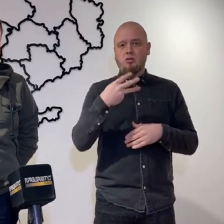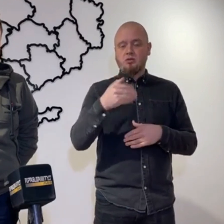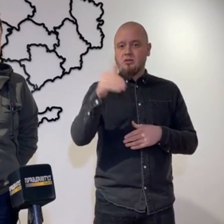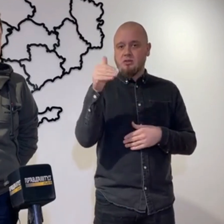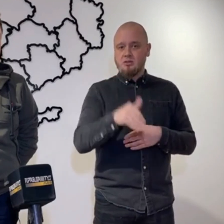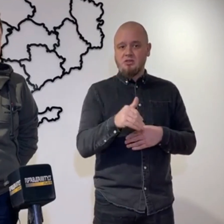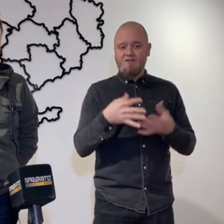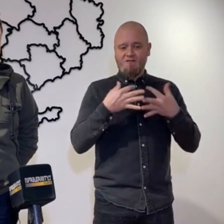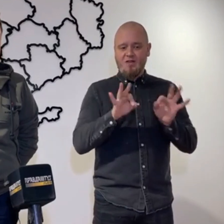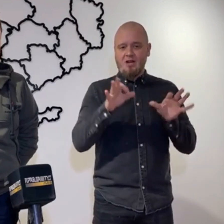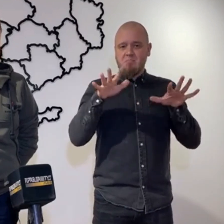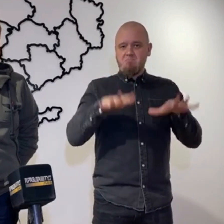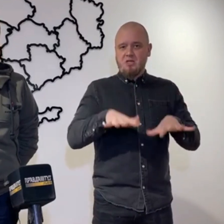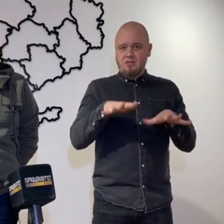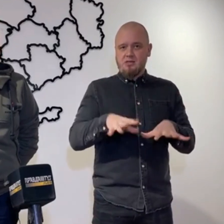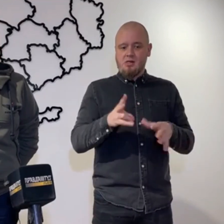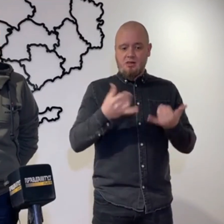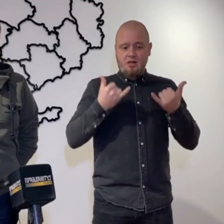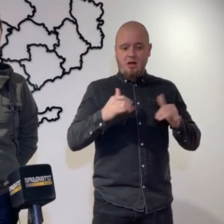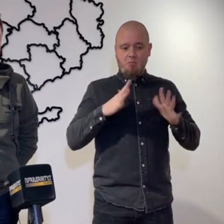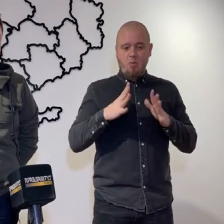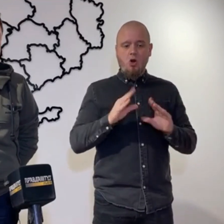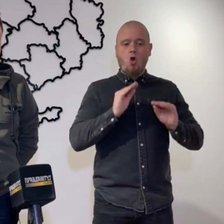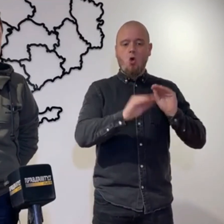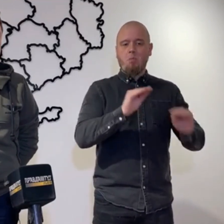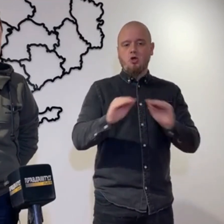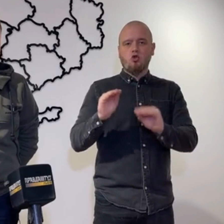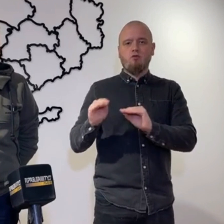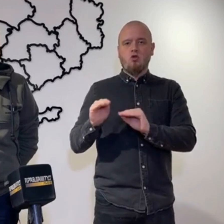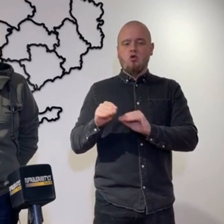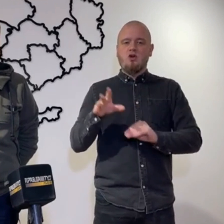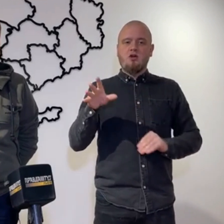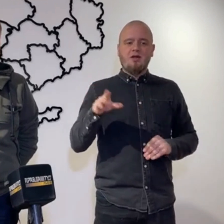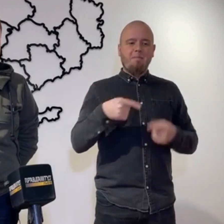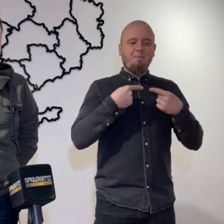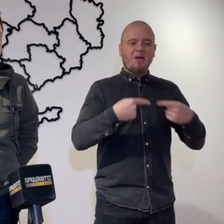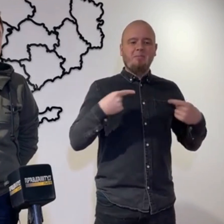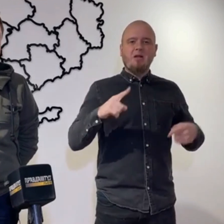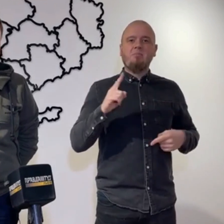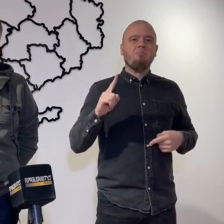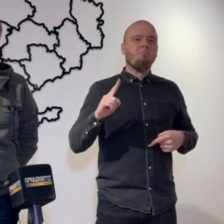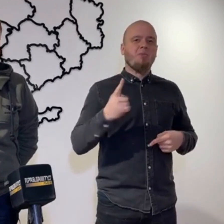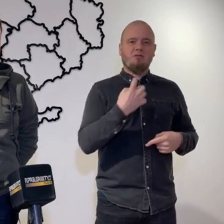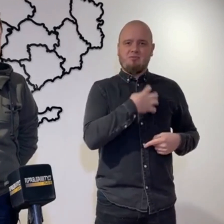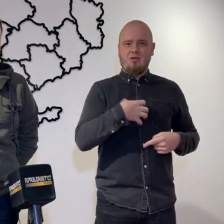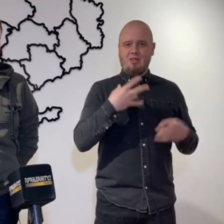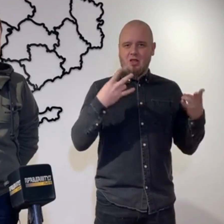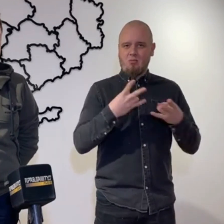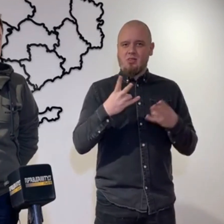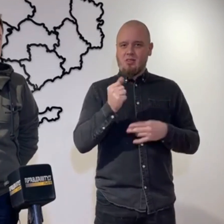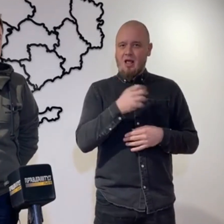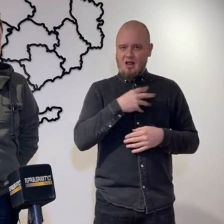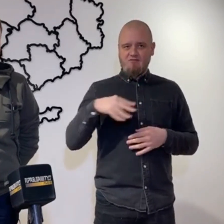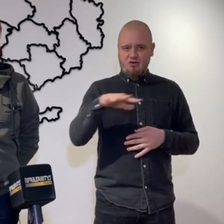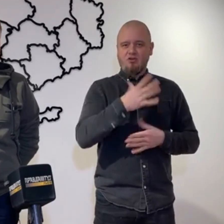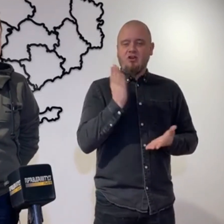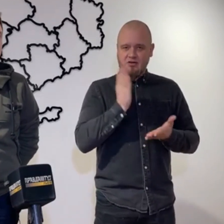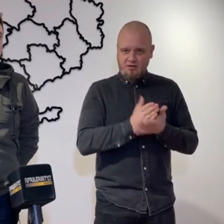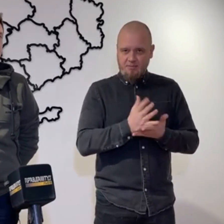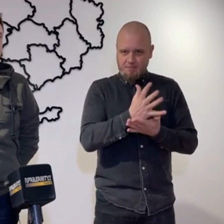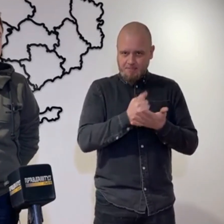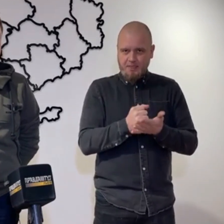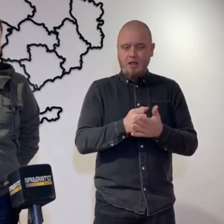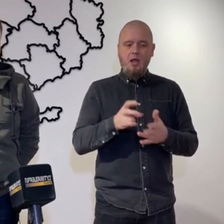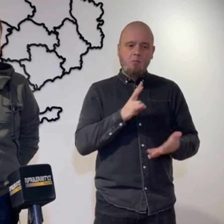30 тисяч вільних місць на даний момент облаштовані всім предметами першої необхідності на Львівщині є.